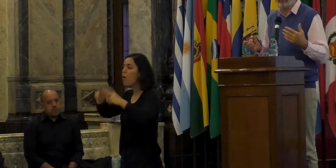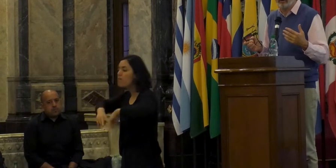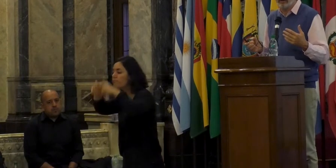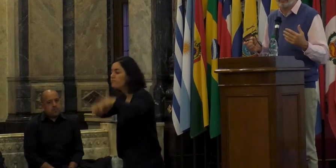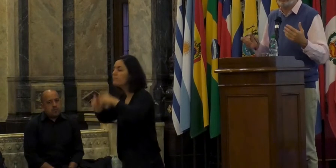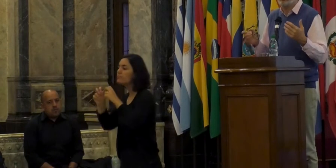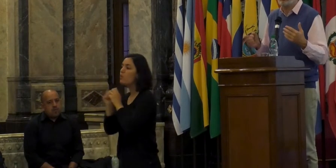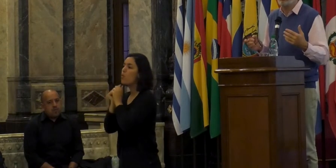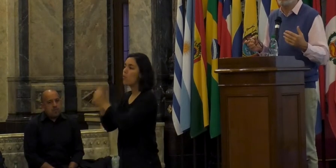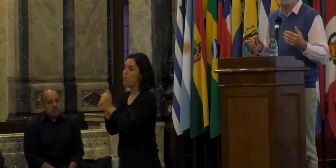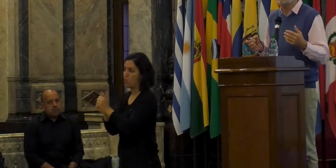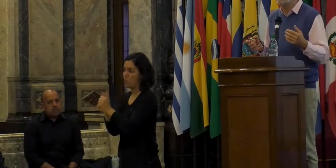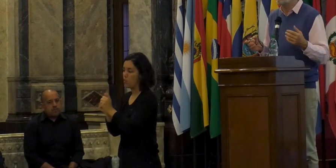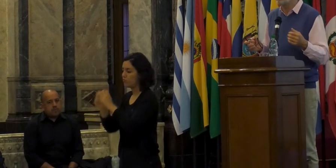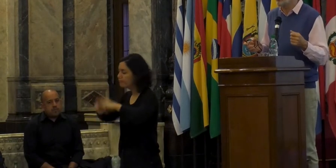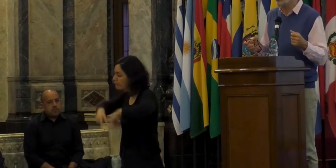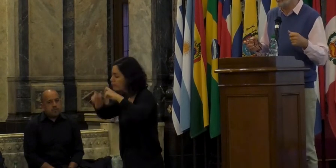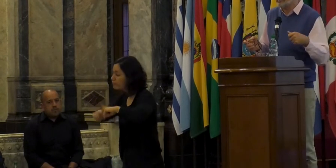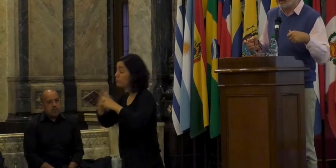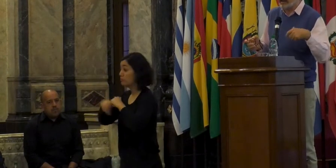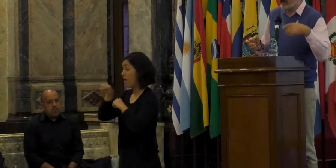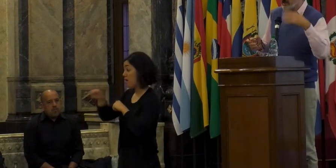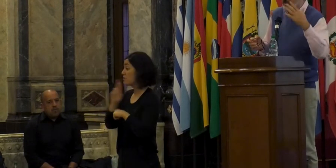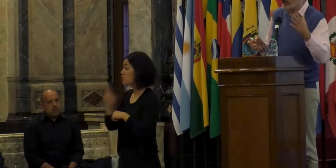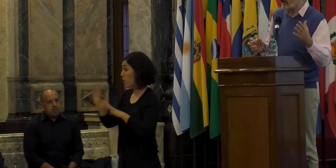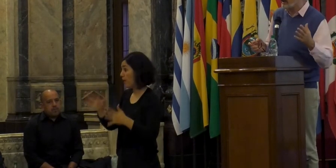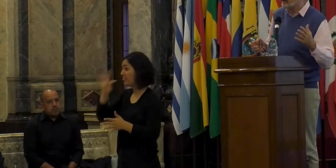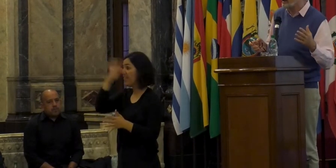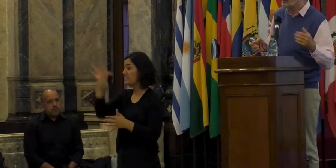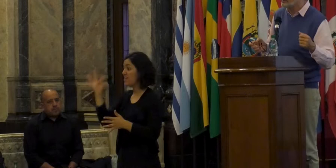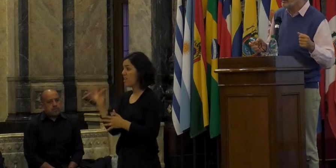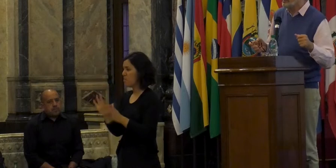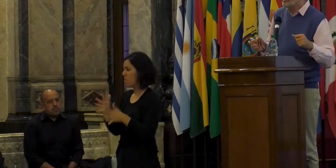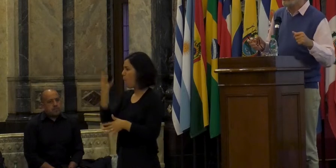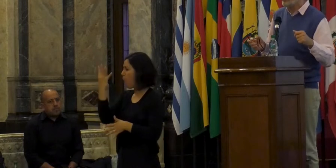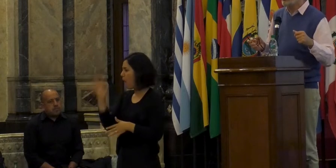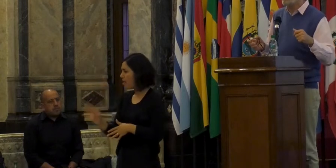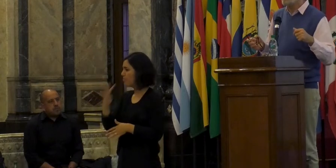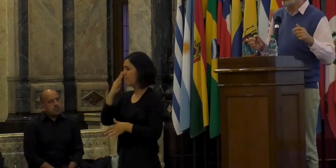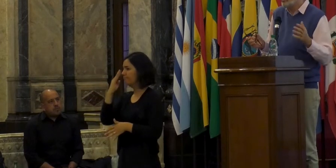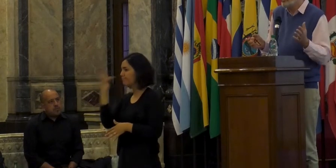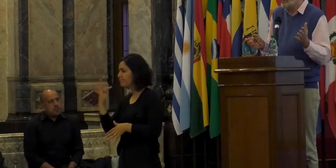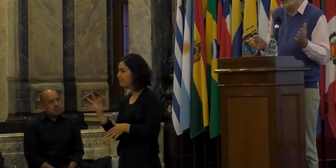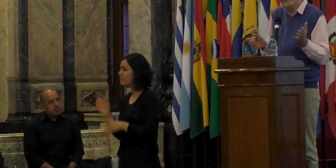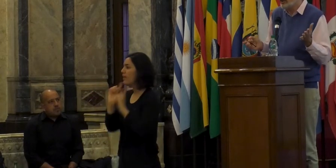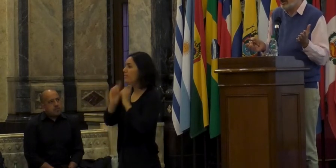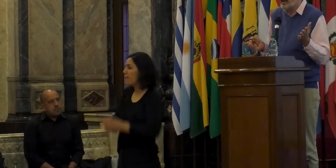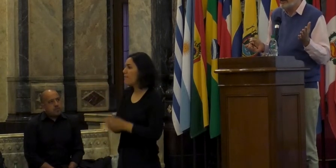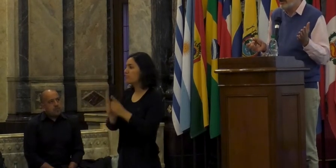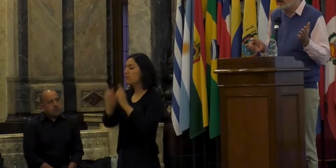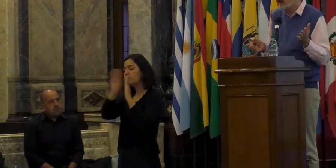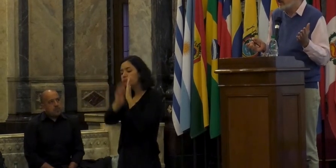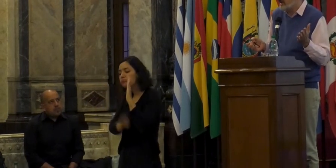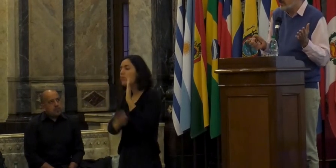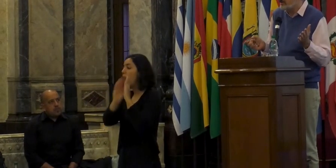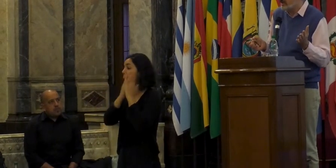juntos. Y de esa exploración juntos salieron primero una serie de talleres, como de 40 talleres, y finalmente un corpus de microhistorias,